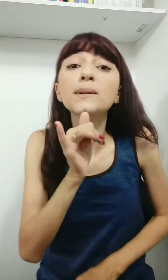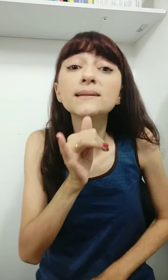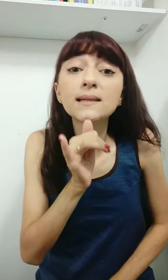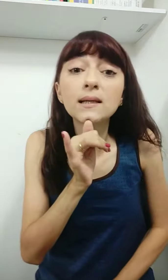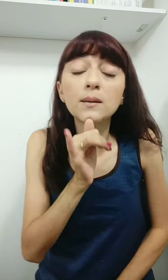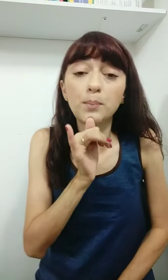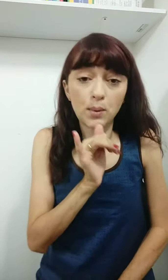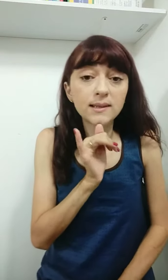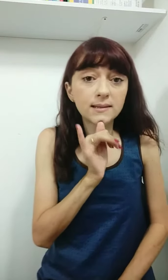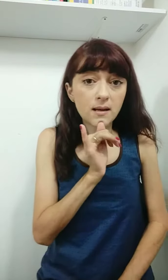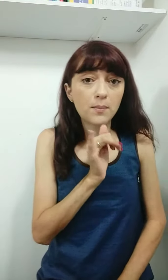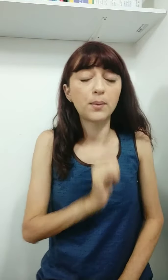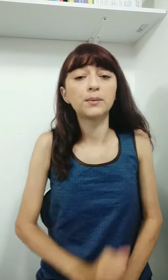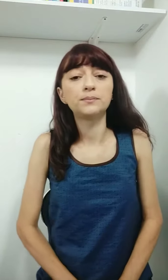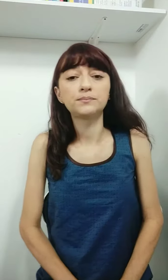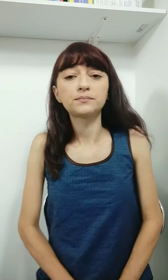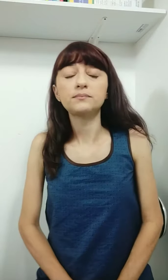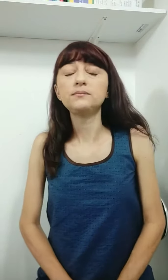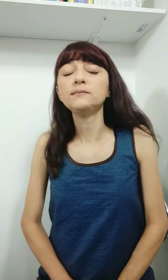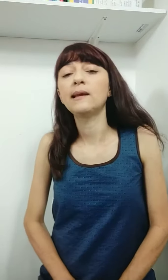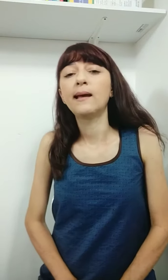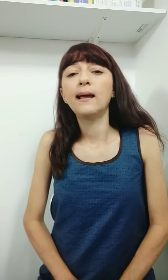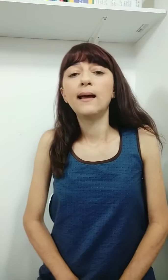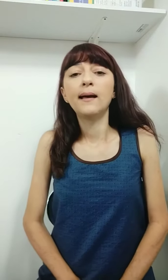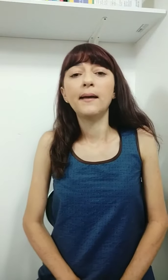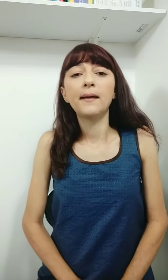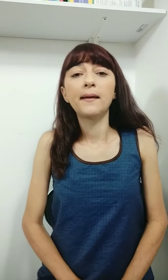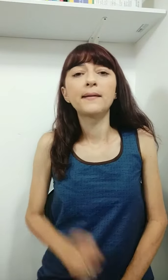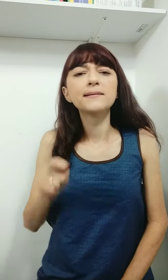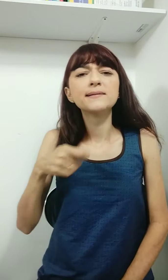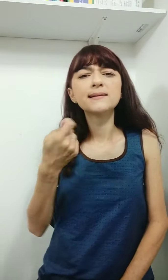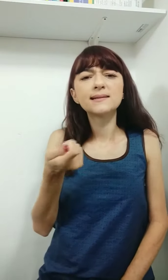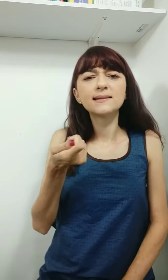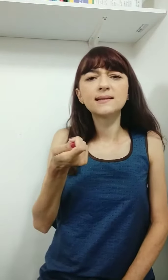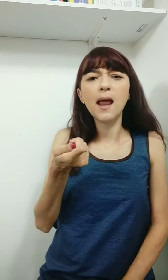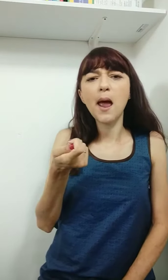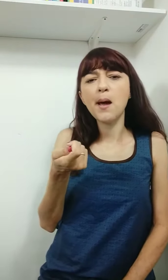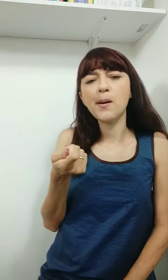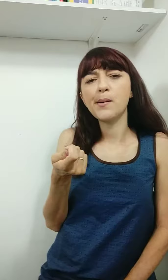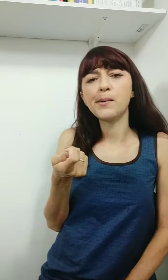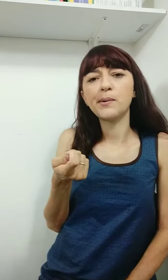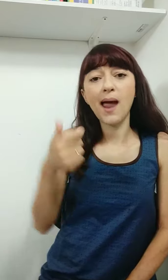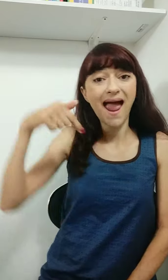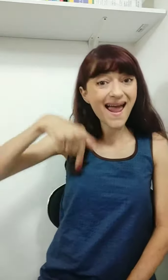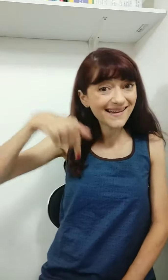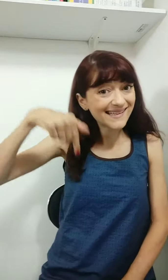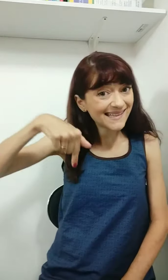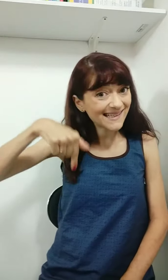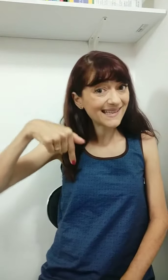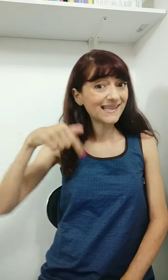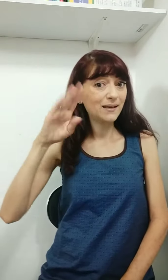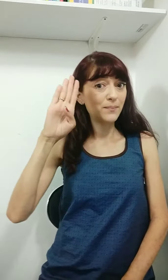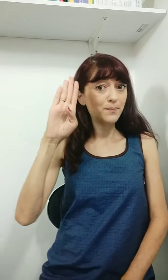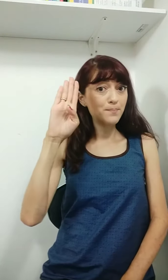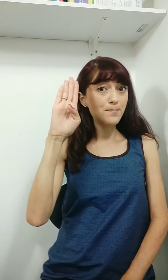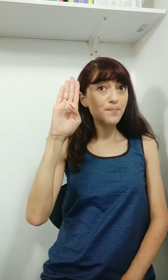mesmo significado, mas em 2 estados eles são sinais diferentes, tá? Para um mesmo significado. Por exemplo, né, aqui em